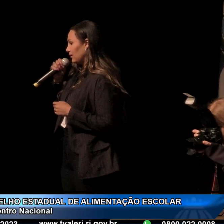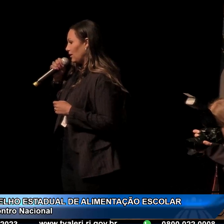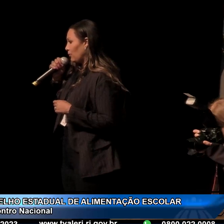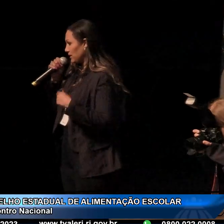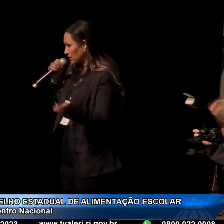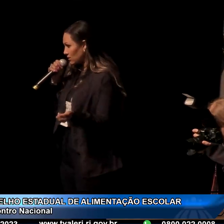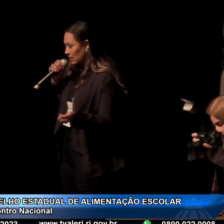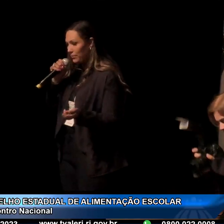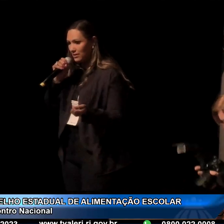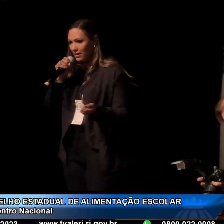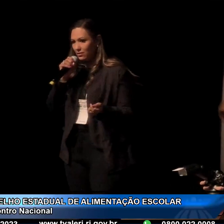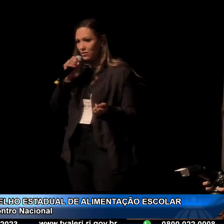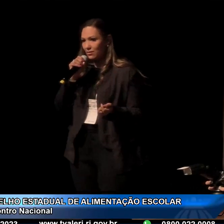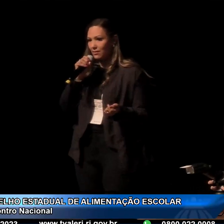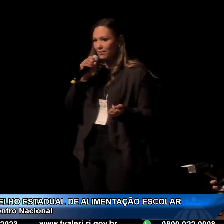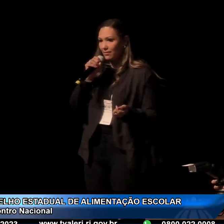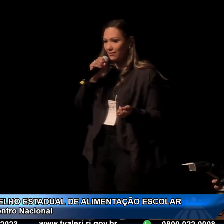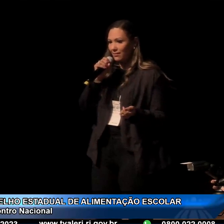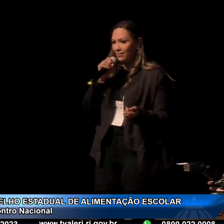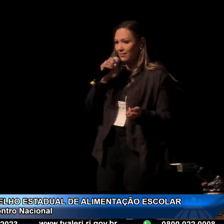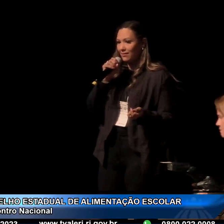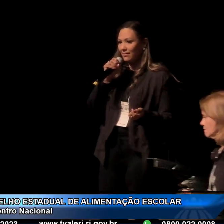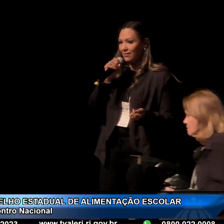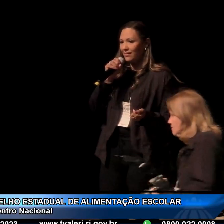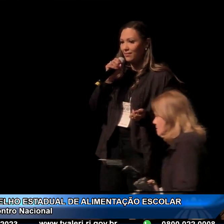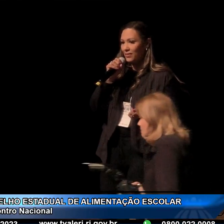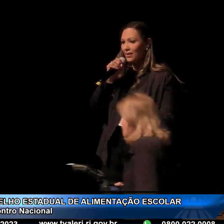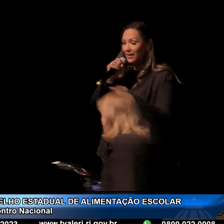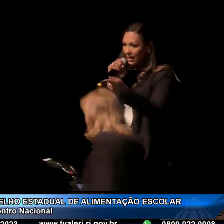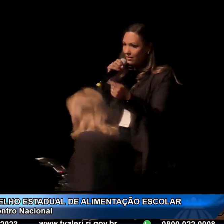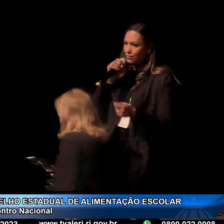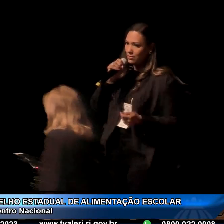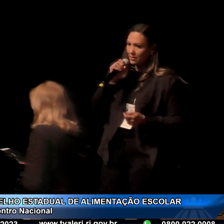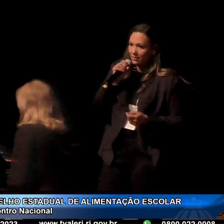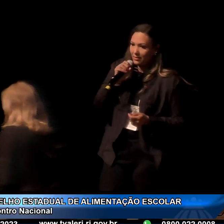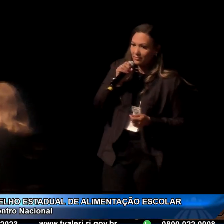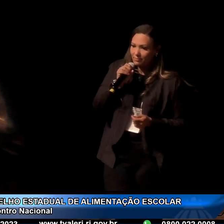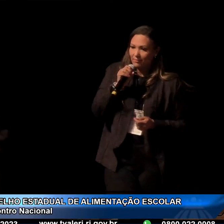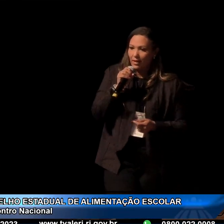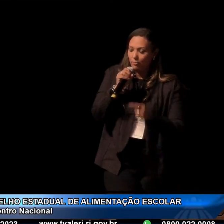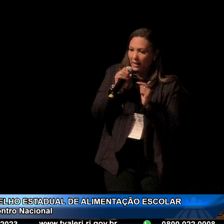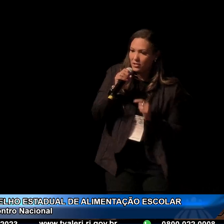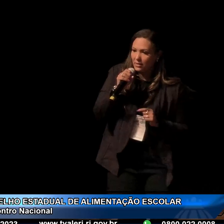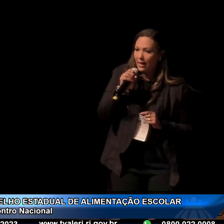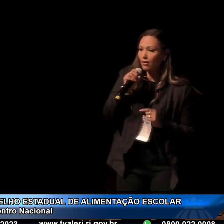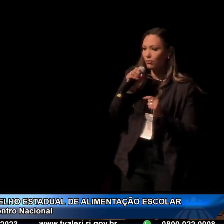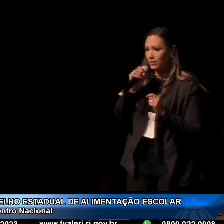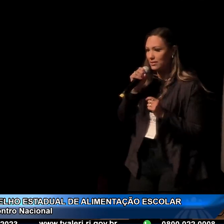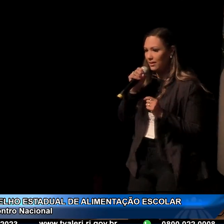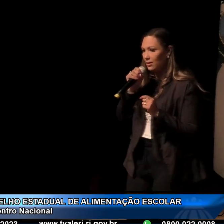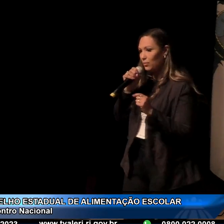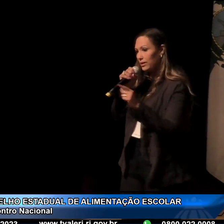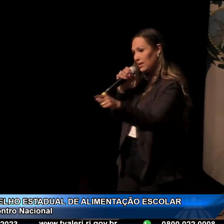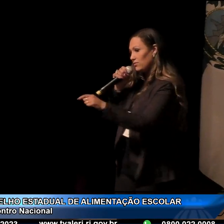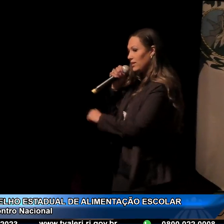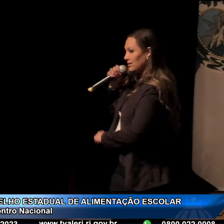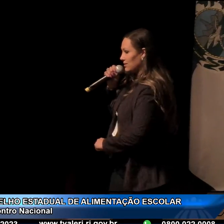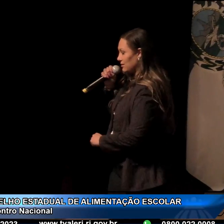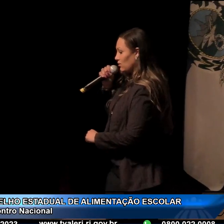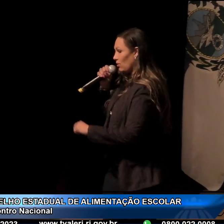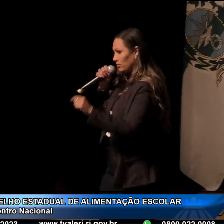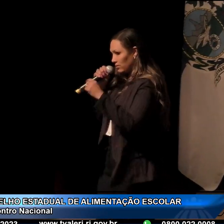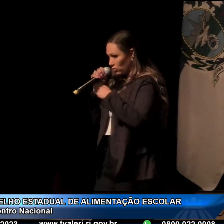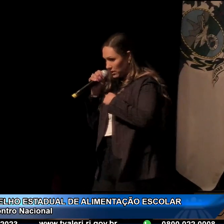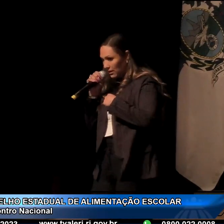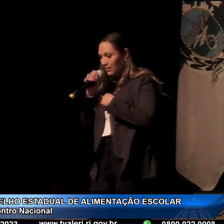eu preciso estar presente e é isso Sandra quero partilhar com você porque às vezes